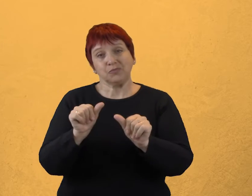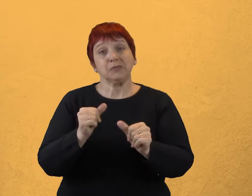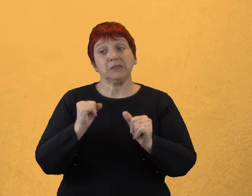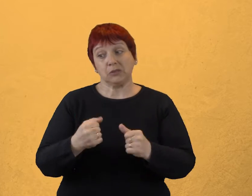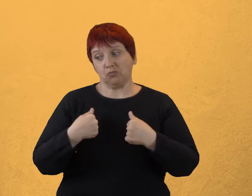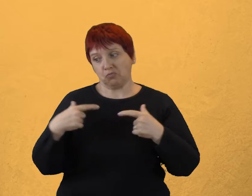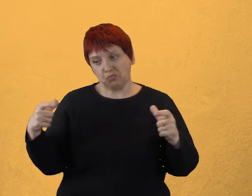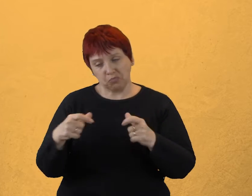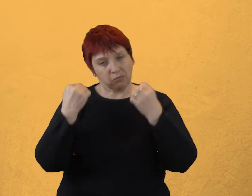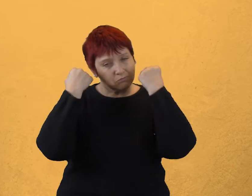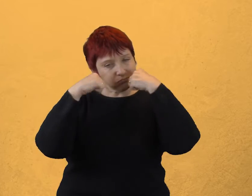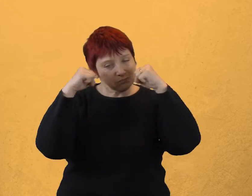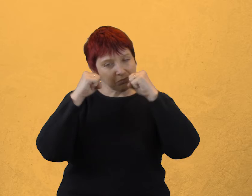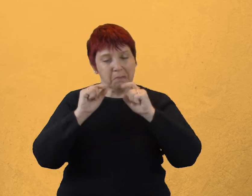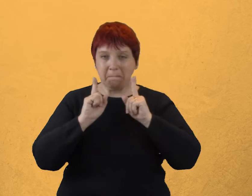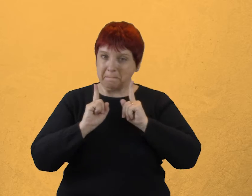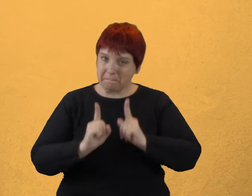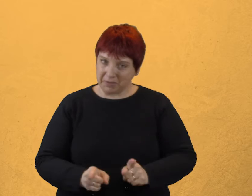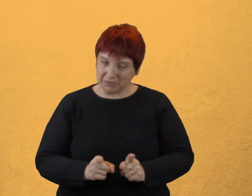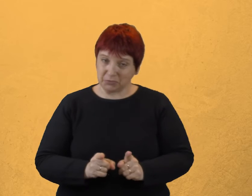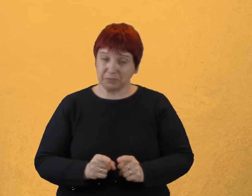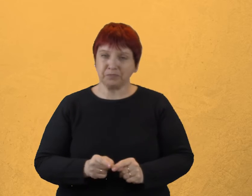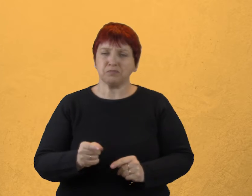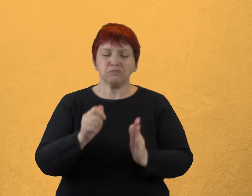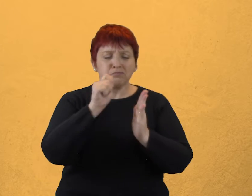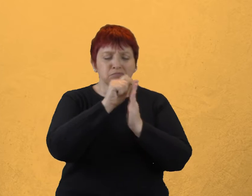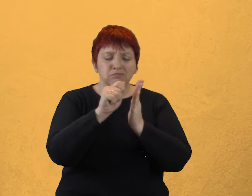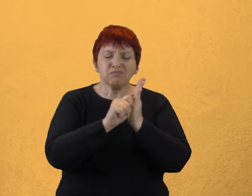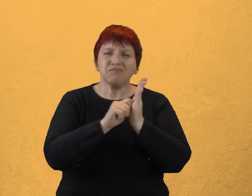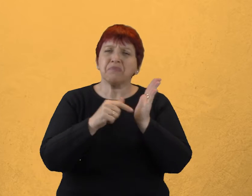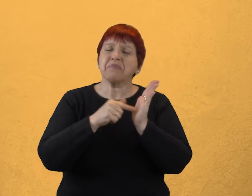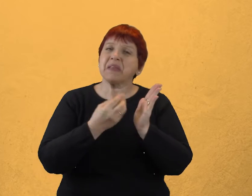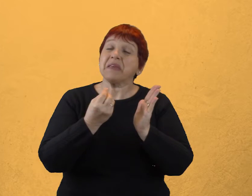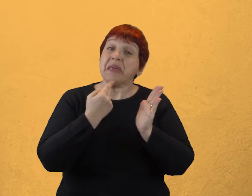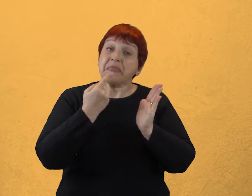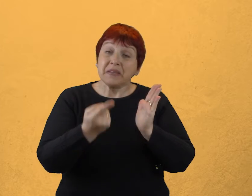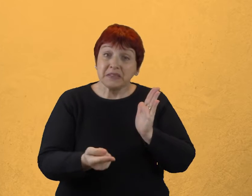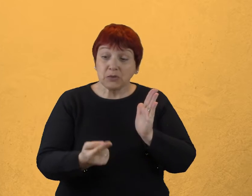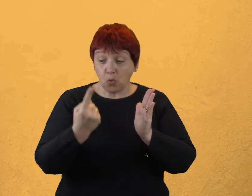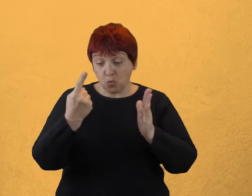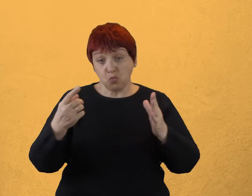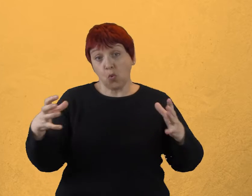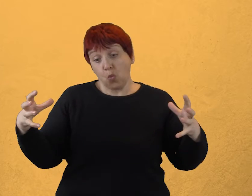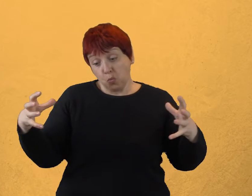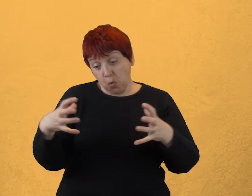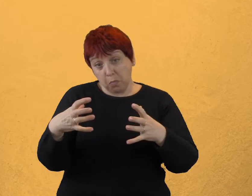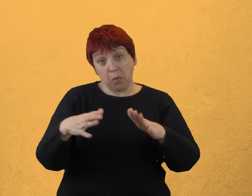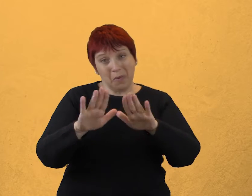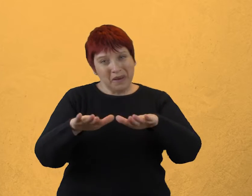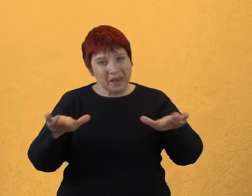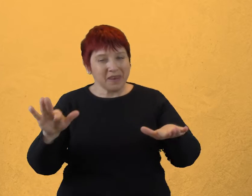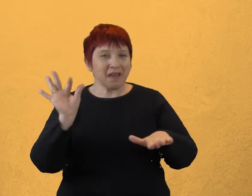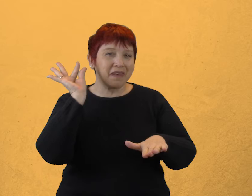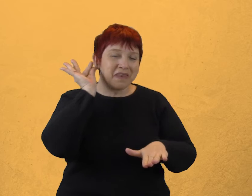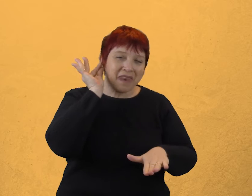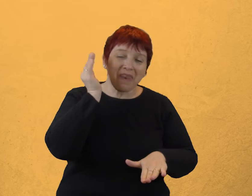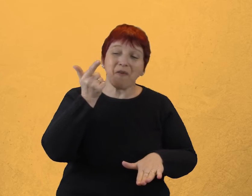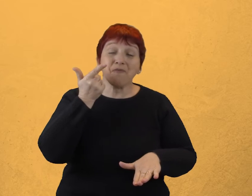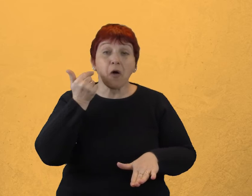decidimos hacer nosotros mismos. El libreto consistía en que un grupo de niñas y de niños